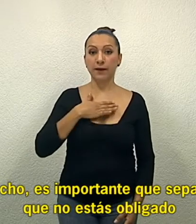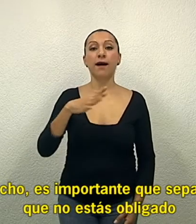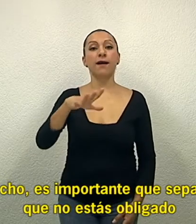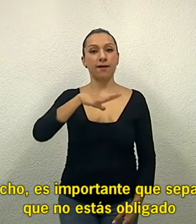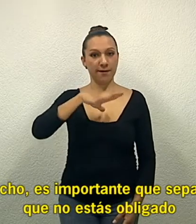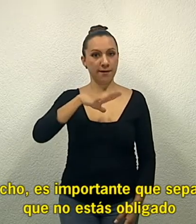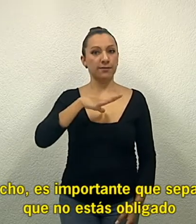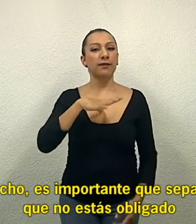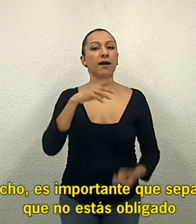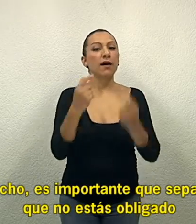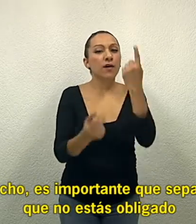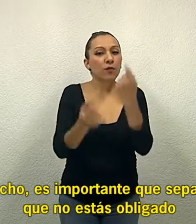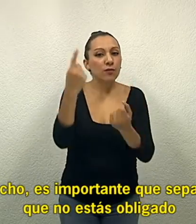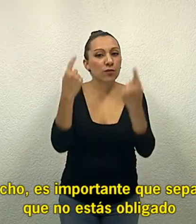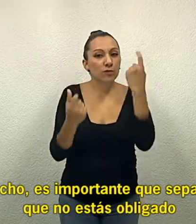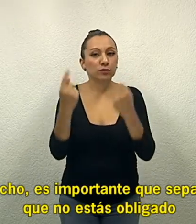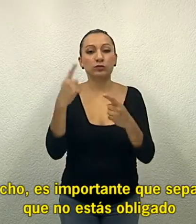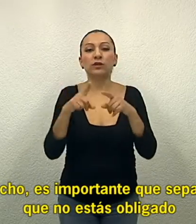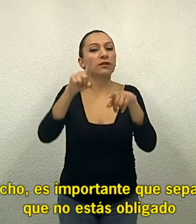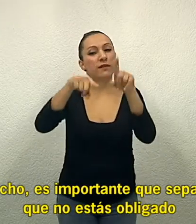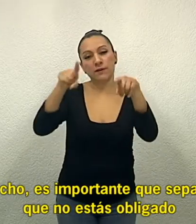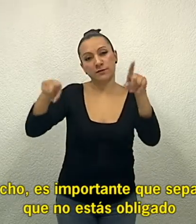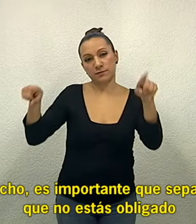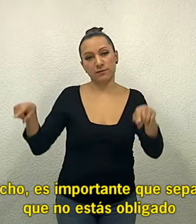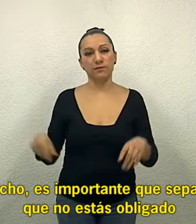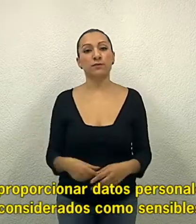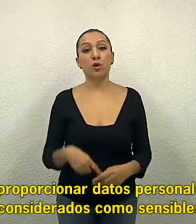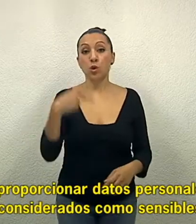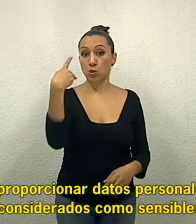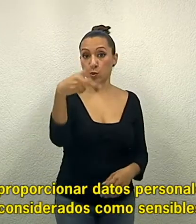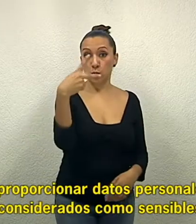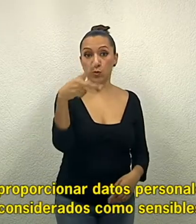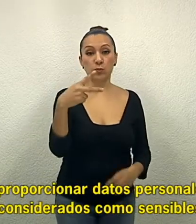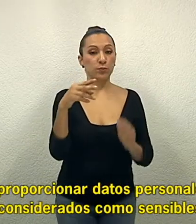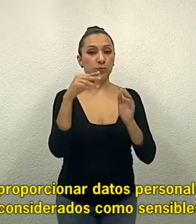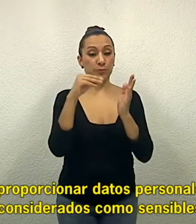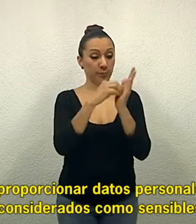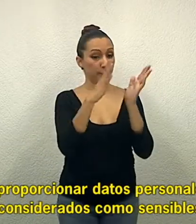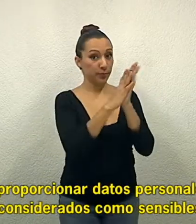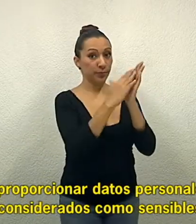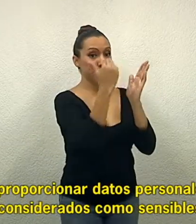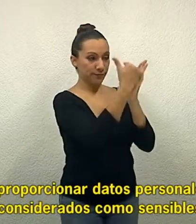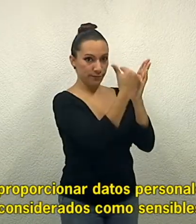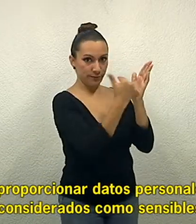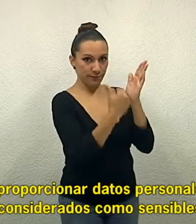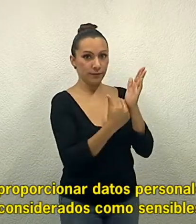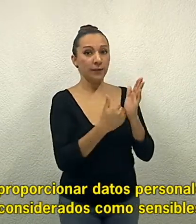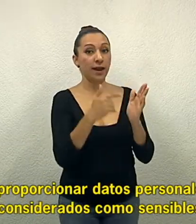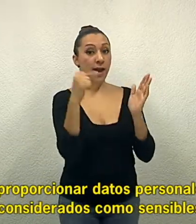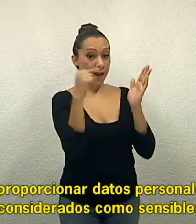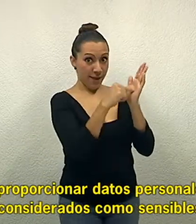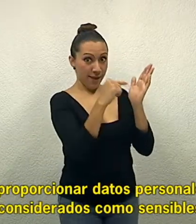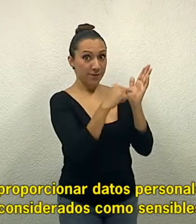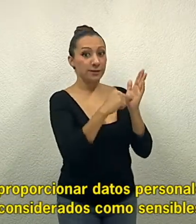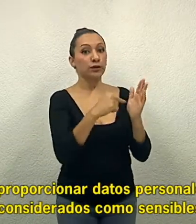importante que sepas que no estás obligado a proporcionar datos personales considerados como